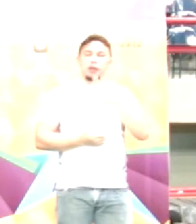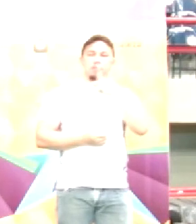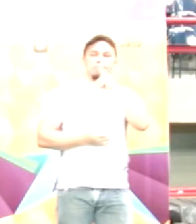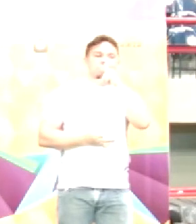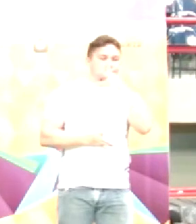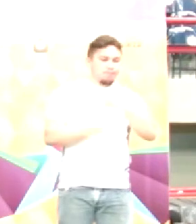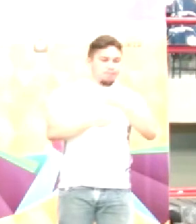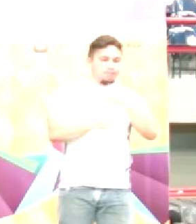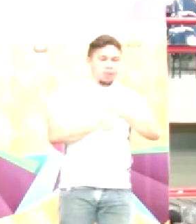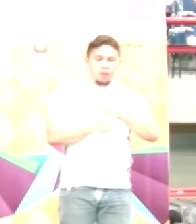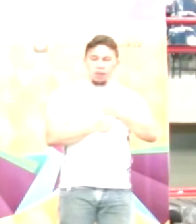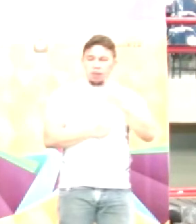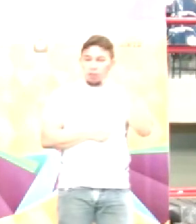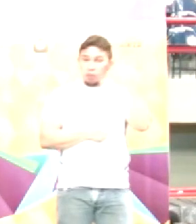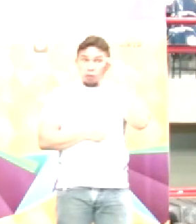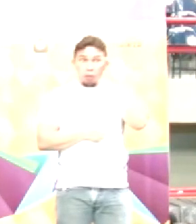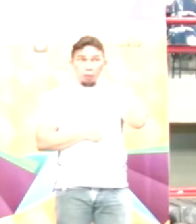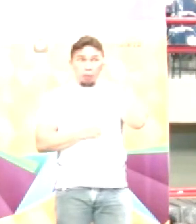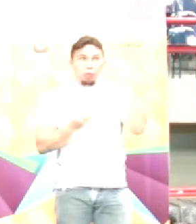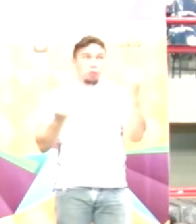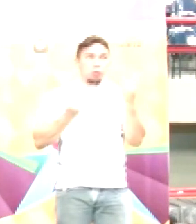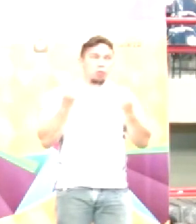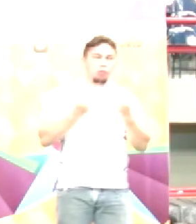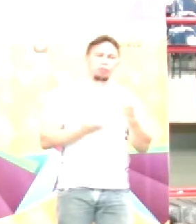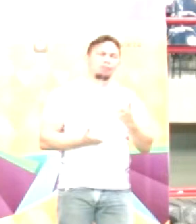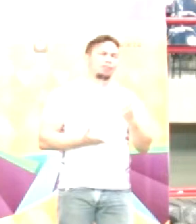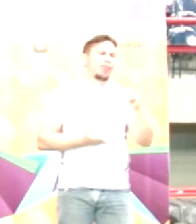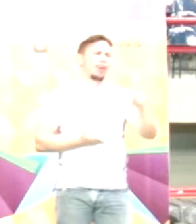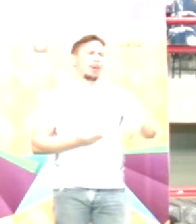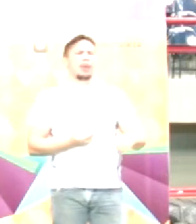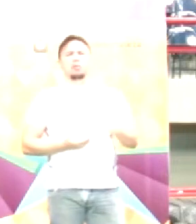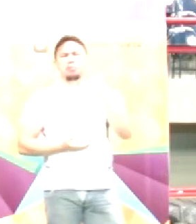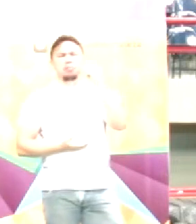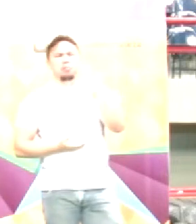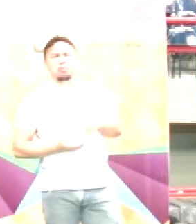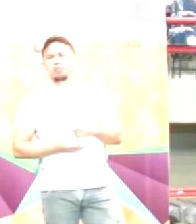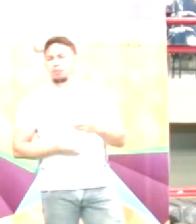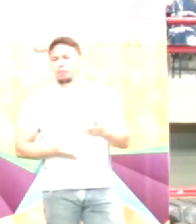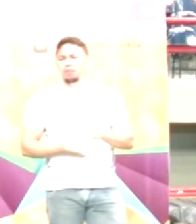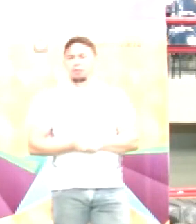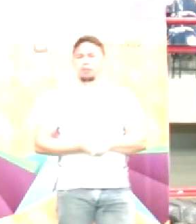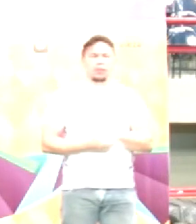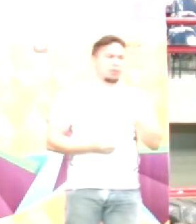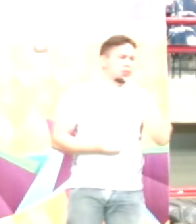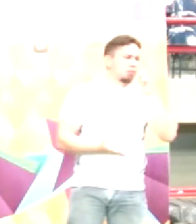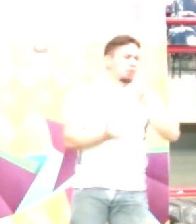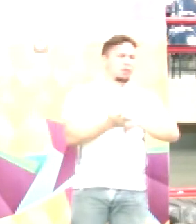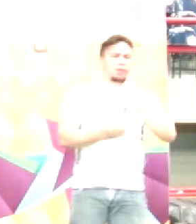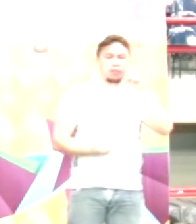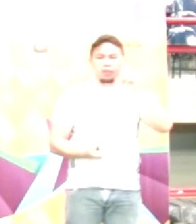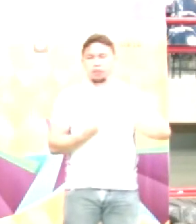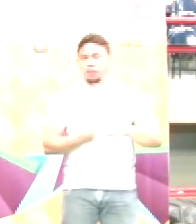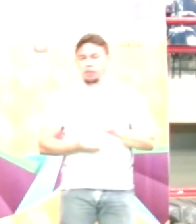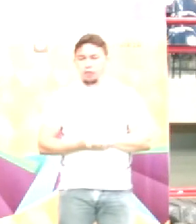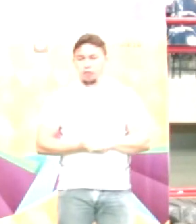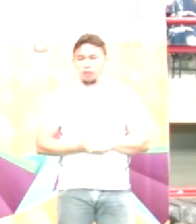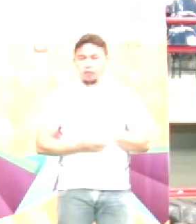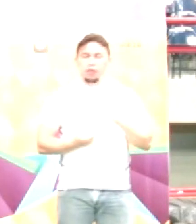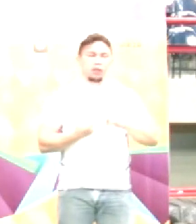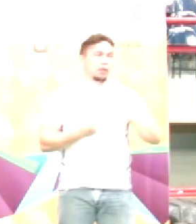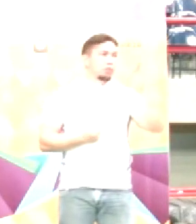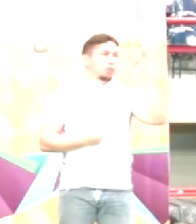probabilidade, normalmente, não são todas, mas normalmente as questões de probabilidade são curtinhas. As questões que falam